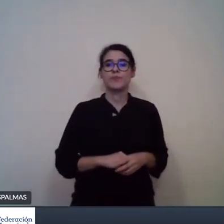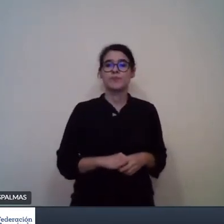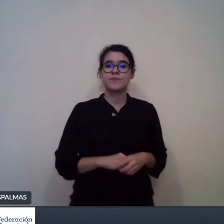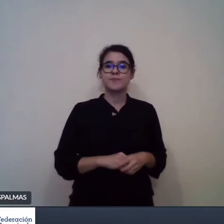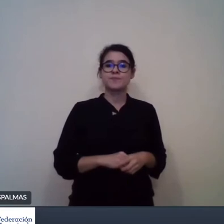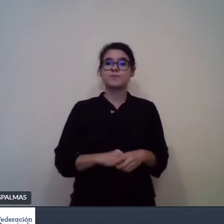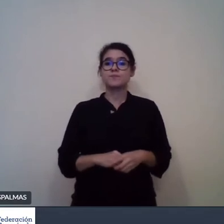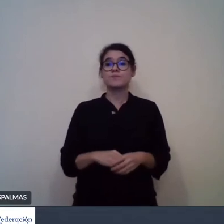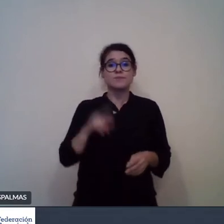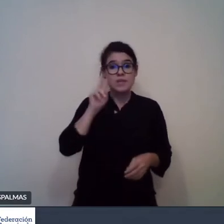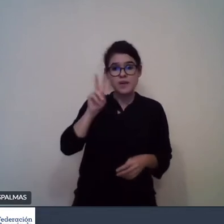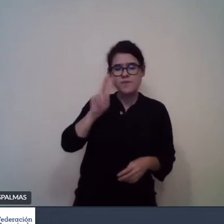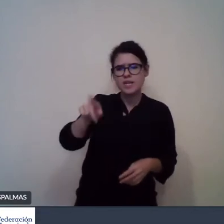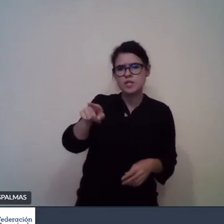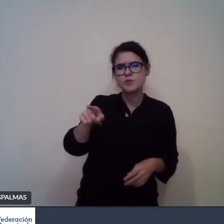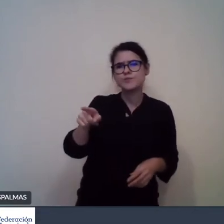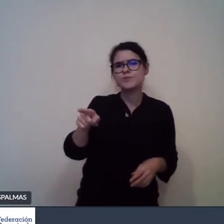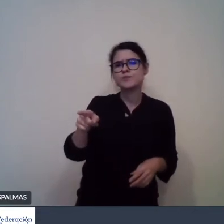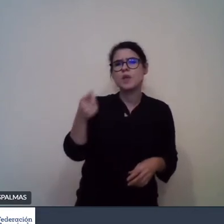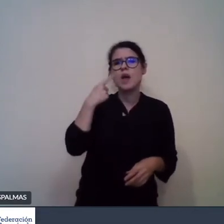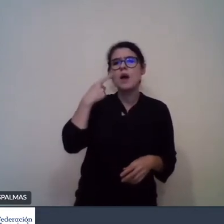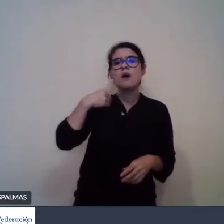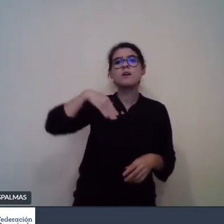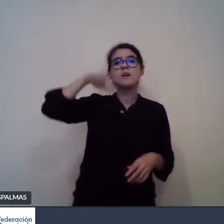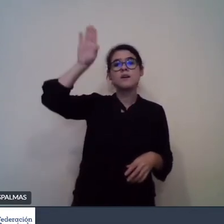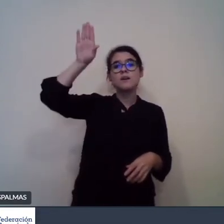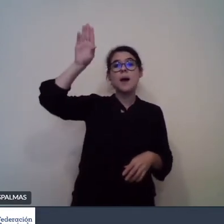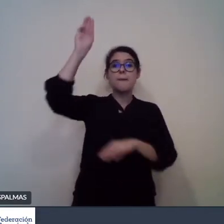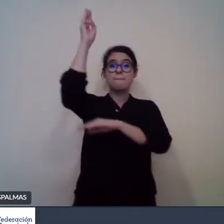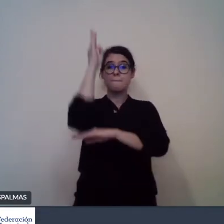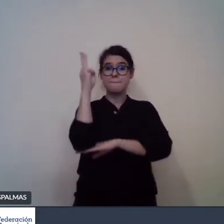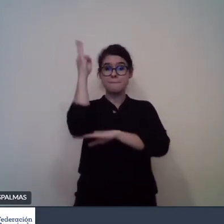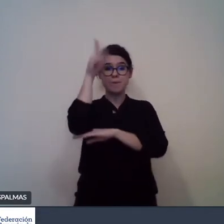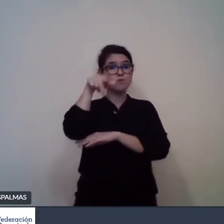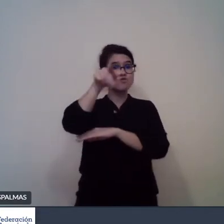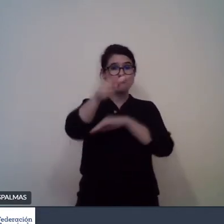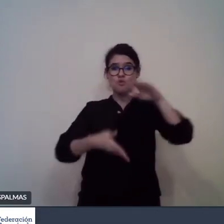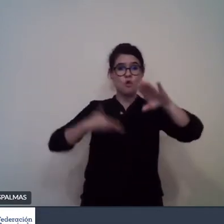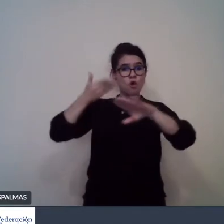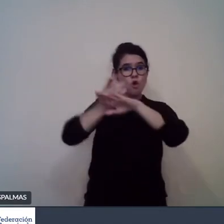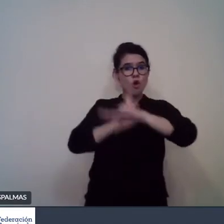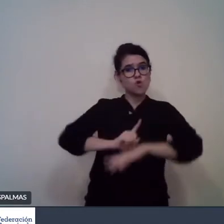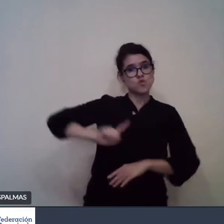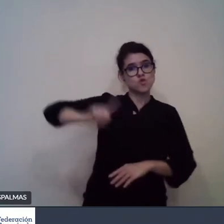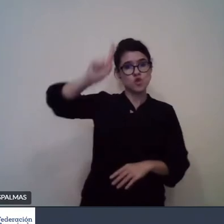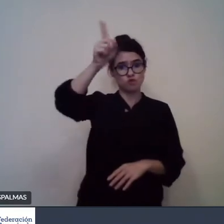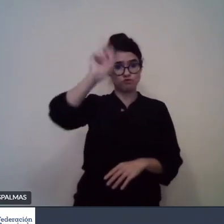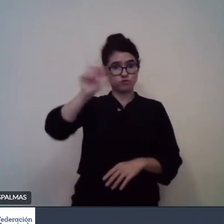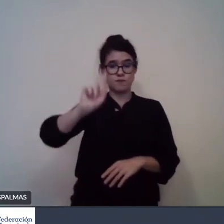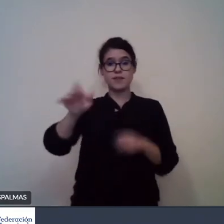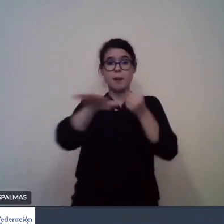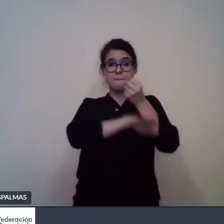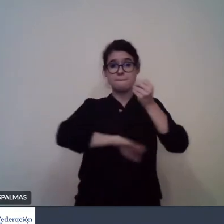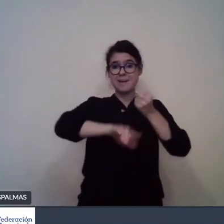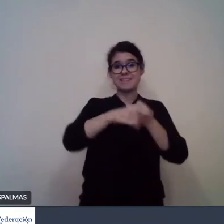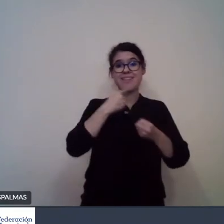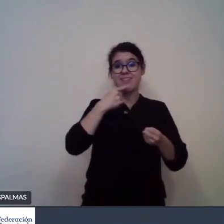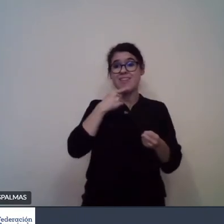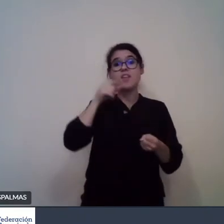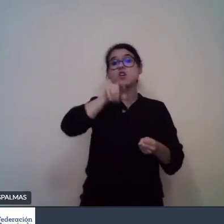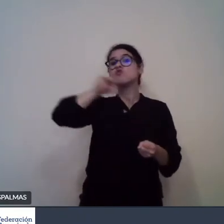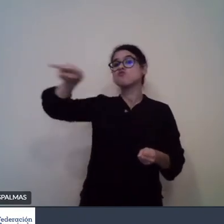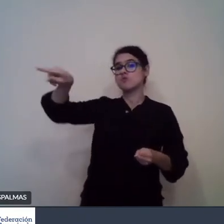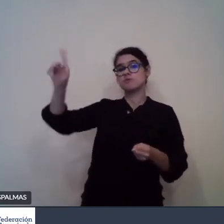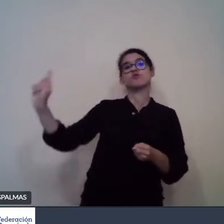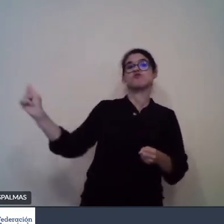Esto lo he puesto, fijaros, Tuomas le está diciendo a ese pivot no subas tú. El base le dice no subas tú, sube tú.